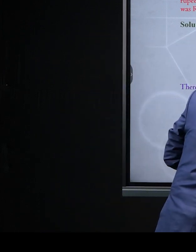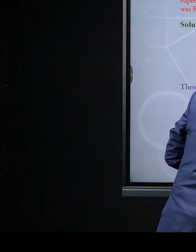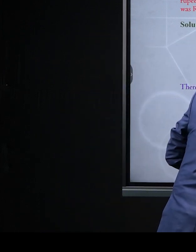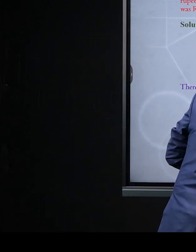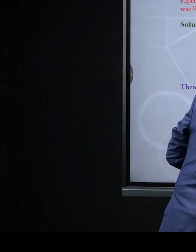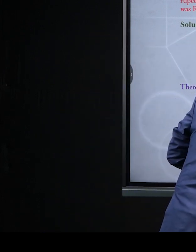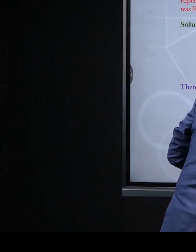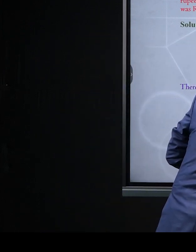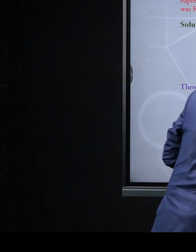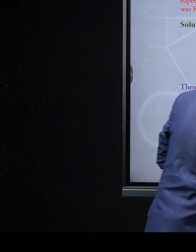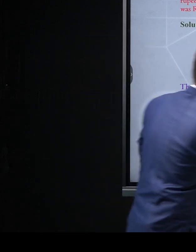1500.